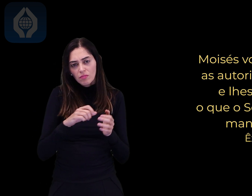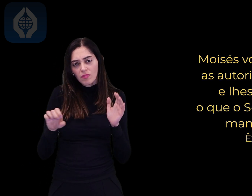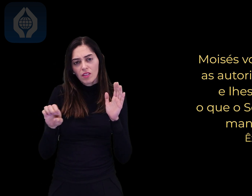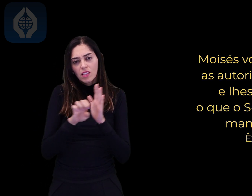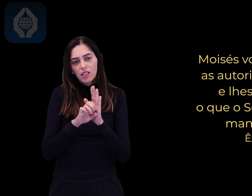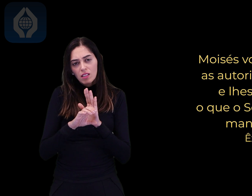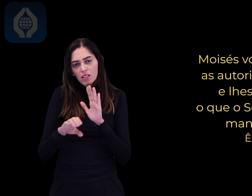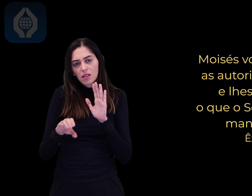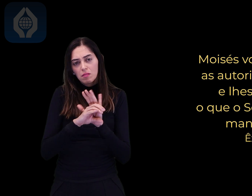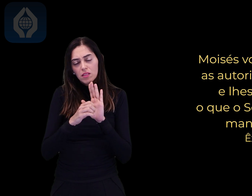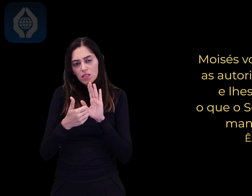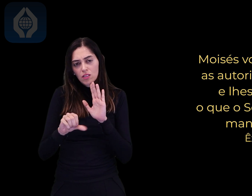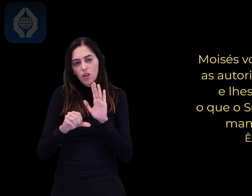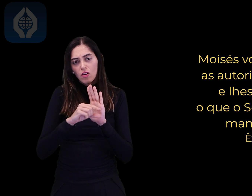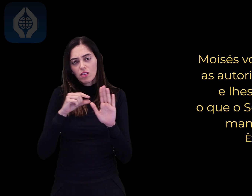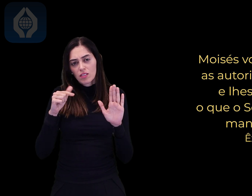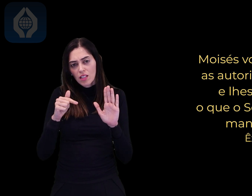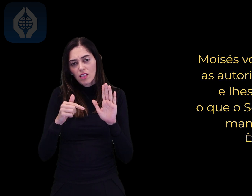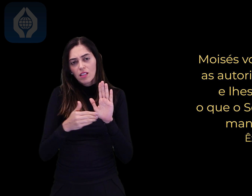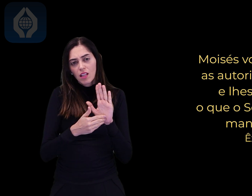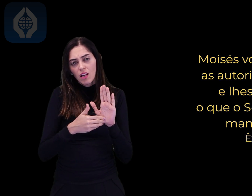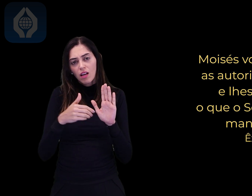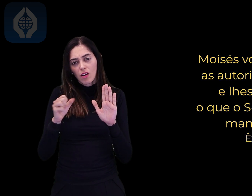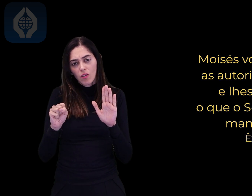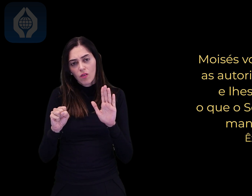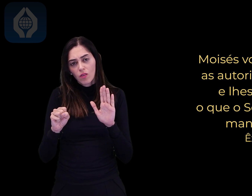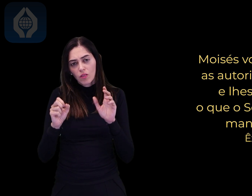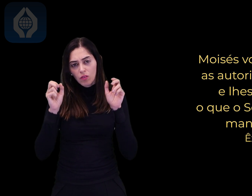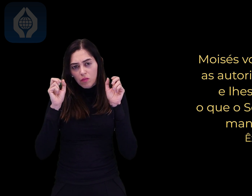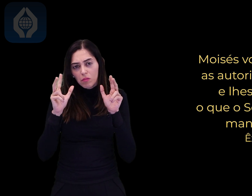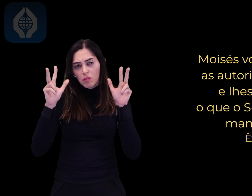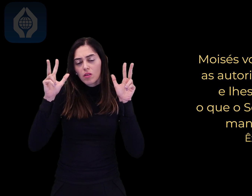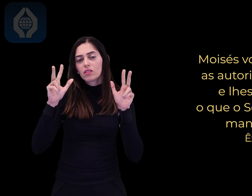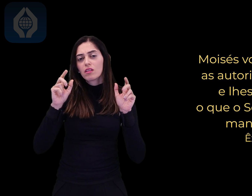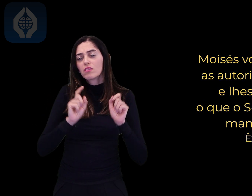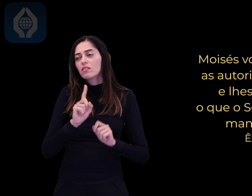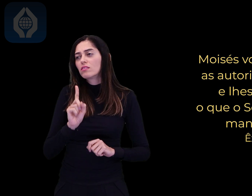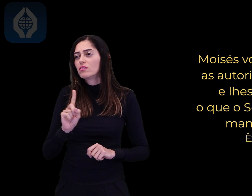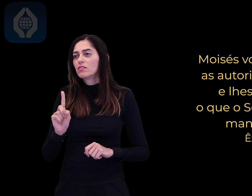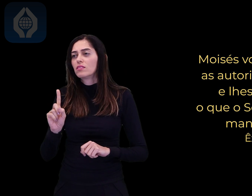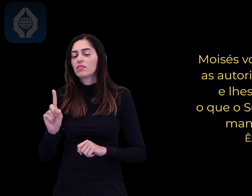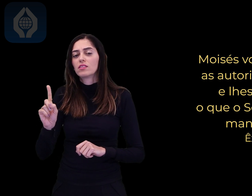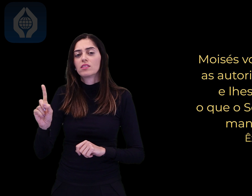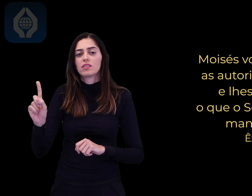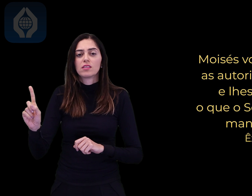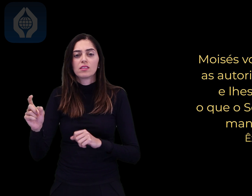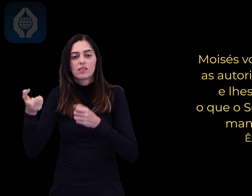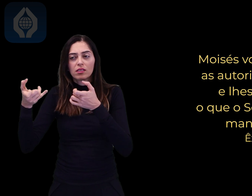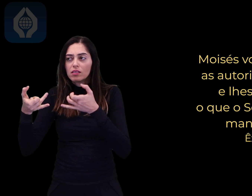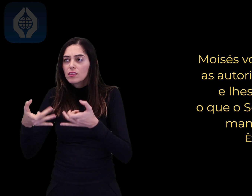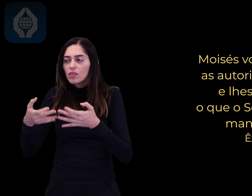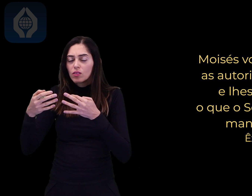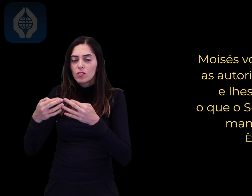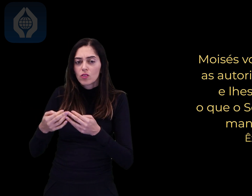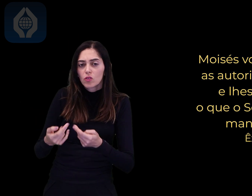Êxodo 19, 7-8, Moisés voltou, convocou as autoridades do povo e lhes expôs tudo o que o Senhor havia mandado